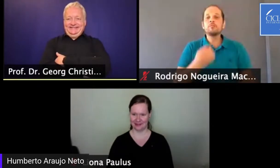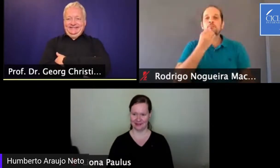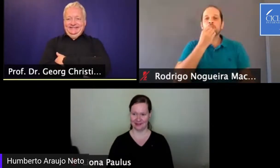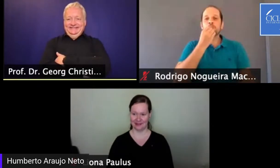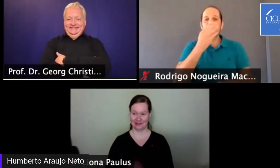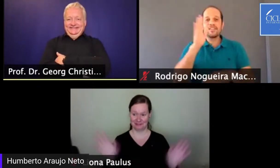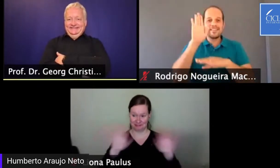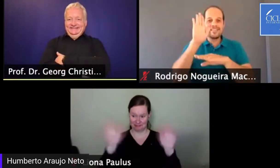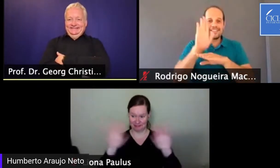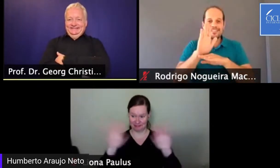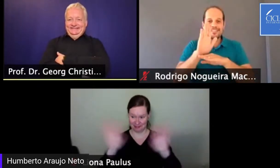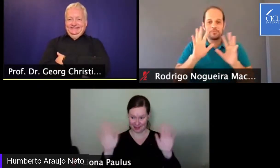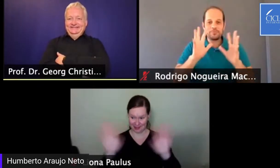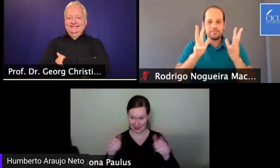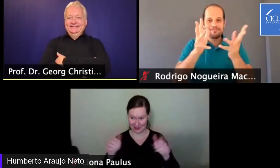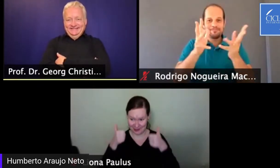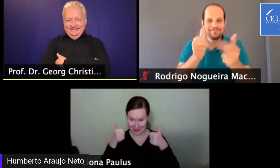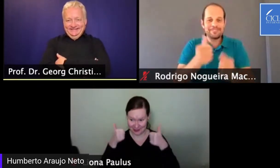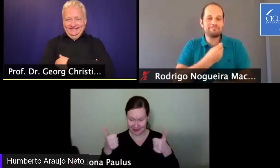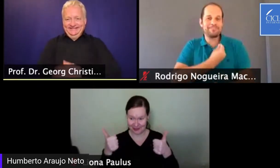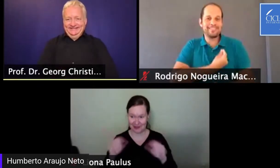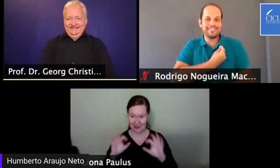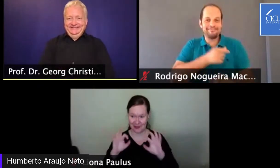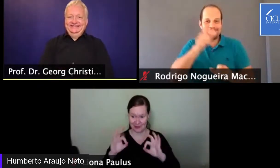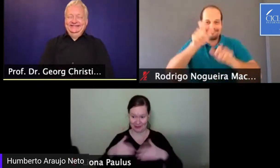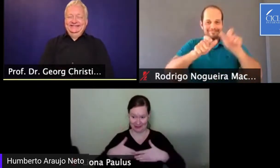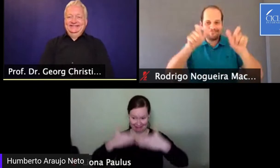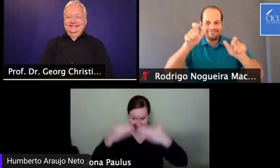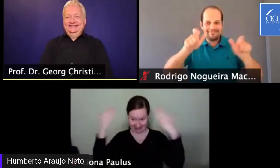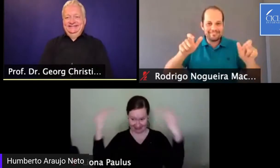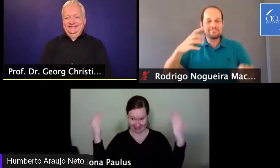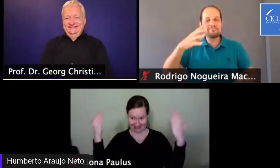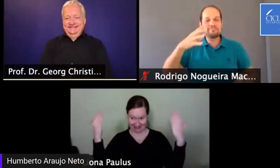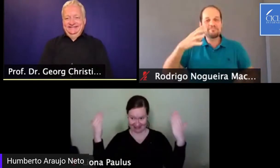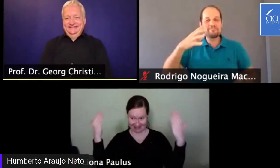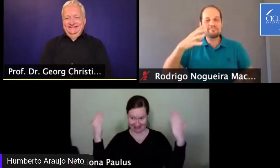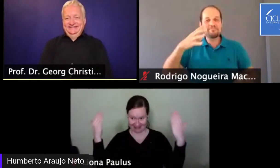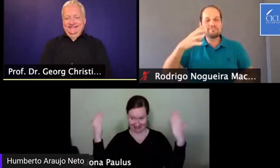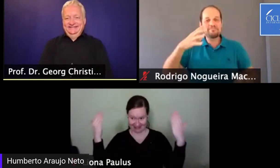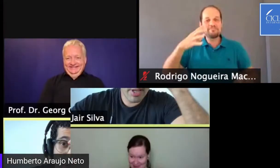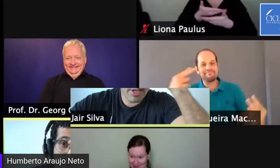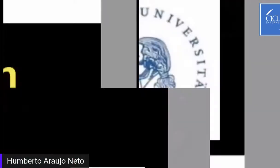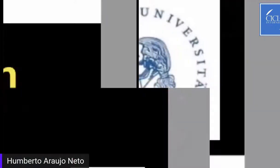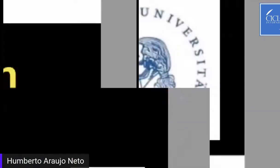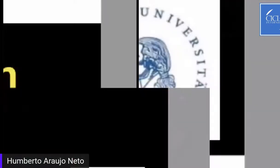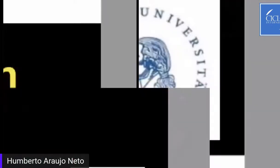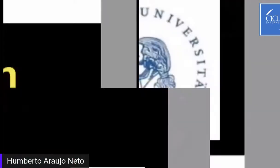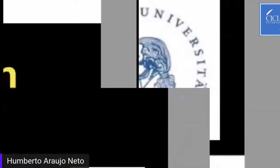Olá, tudo bem? Boa tarde a todos vocês que estão aqui presentes nessa live